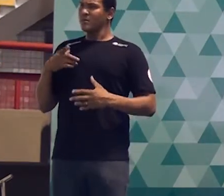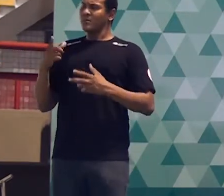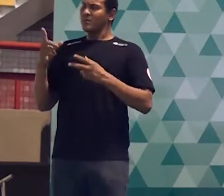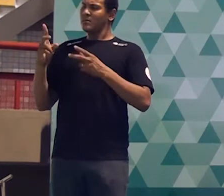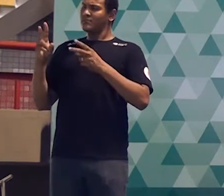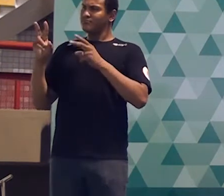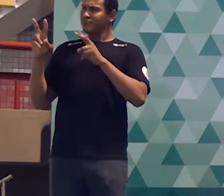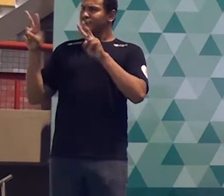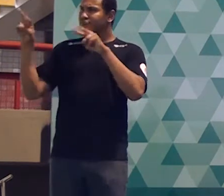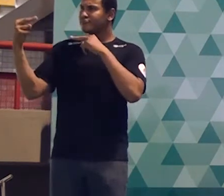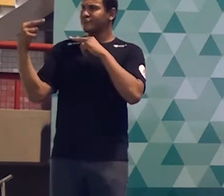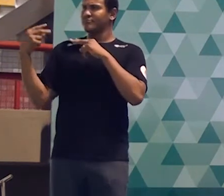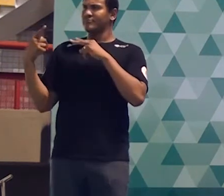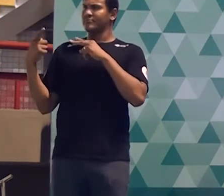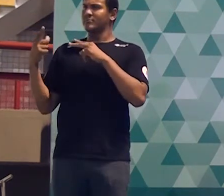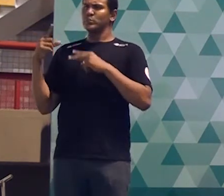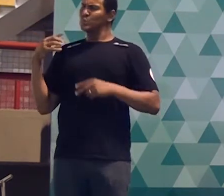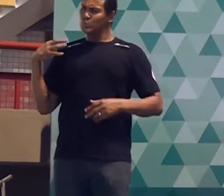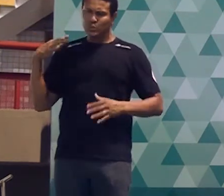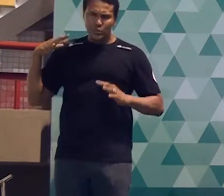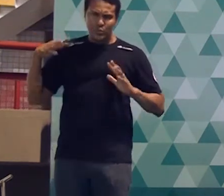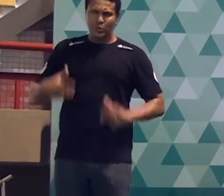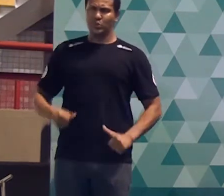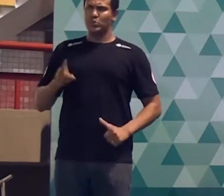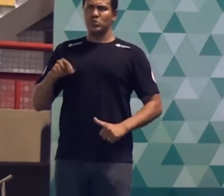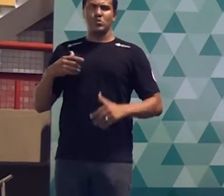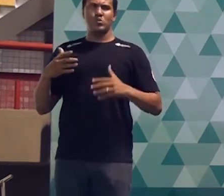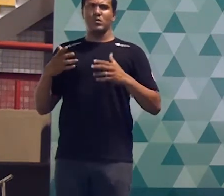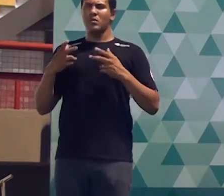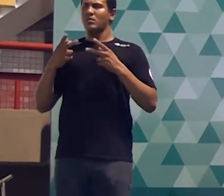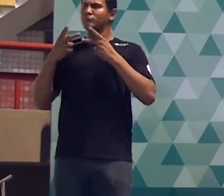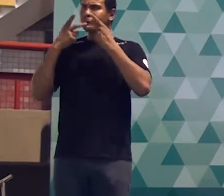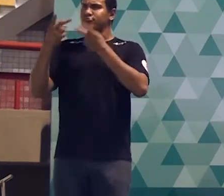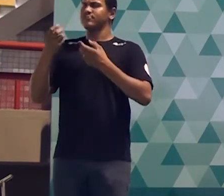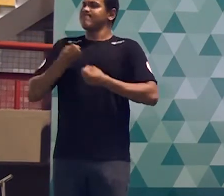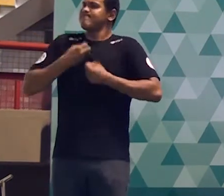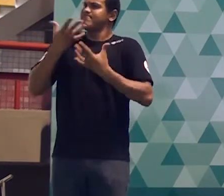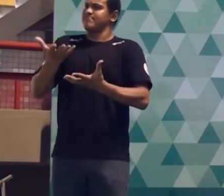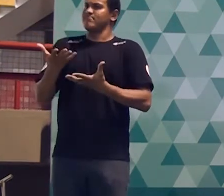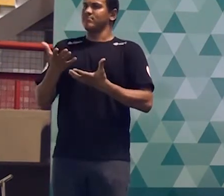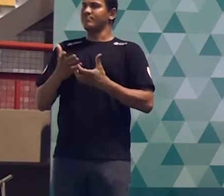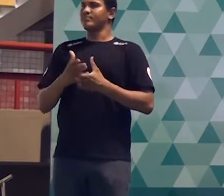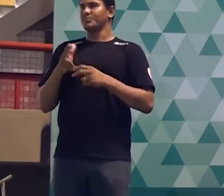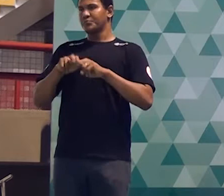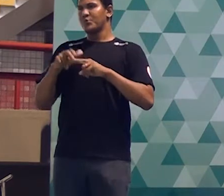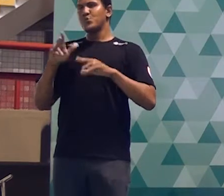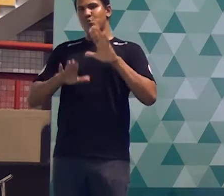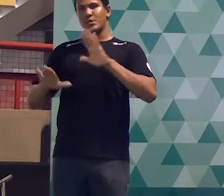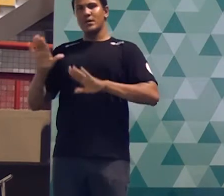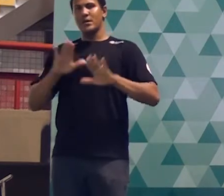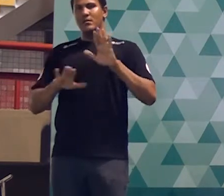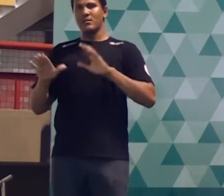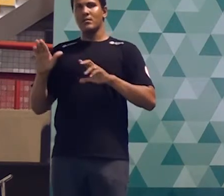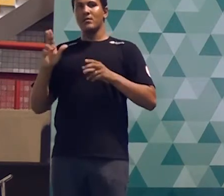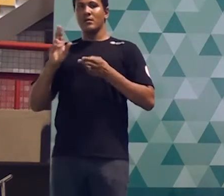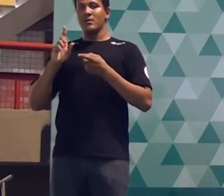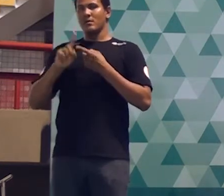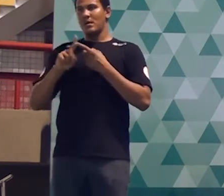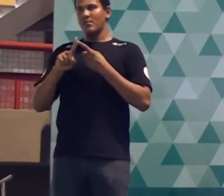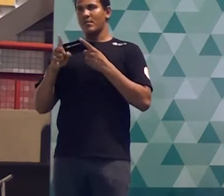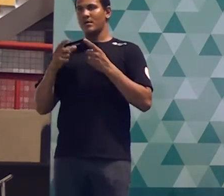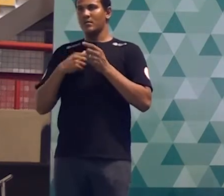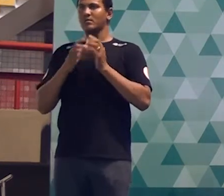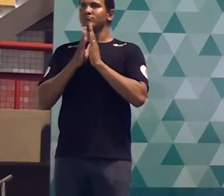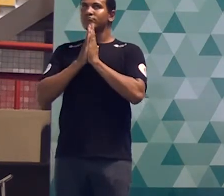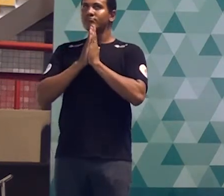fala. A gente tem que ter cuidado com as coisas que a gente diz, né? E rezar para que algumas pessoas não vejam essa